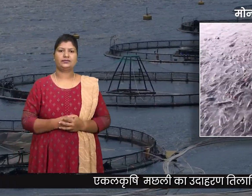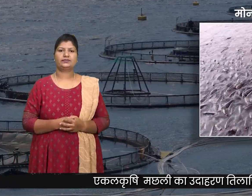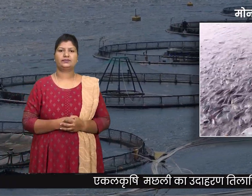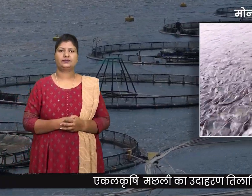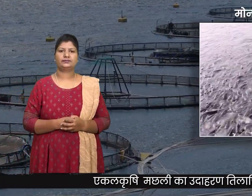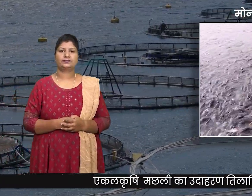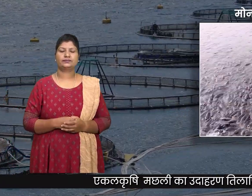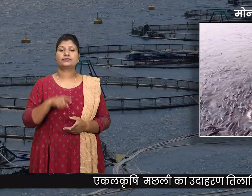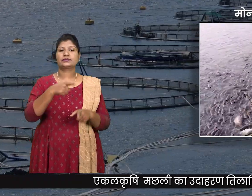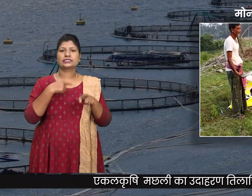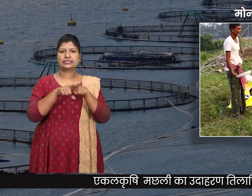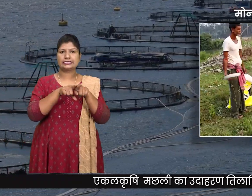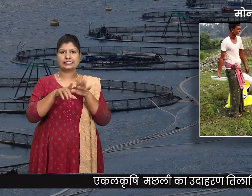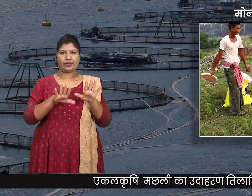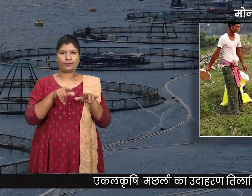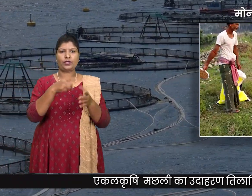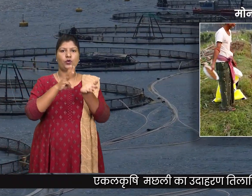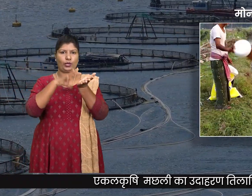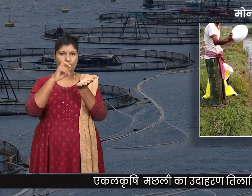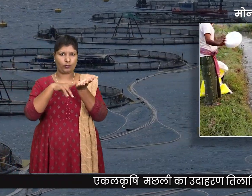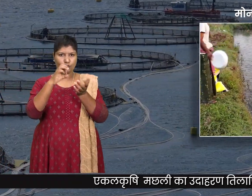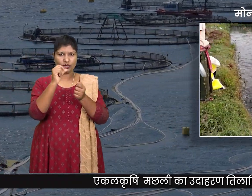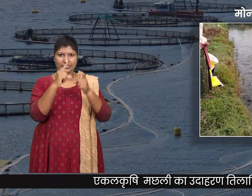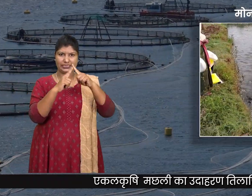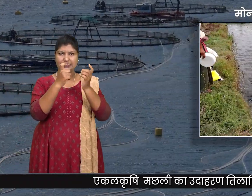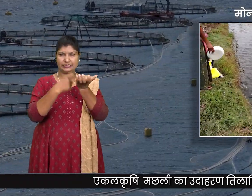एकल कृषि मछली का उदाहरण तिलापिया है।